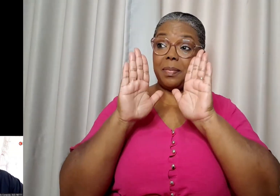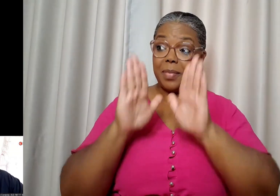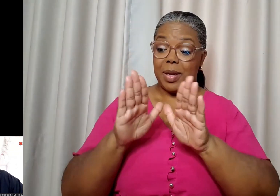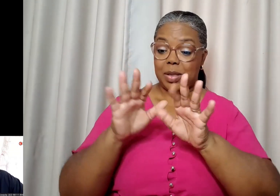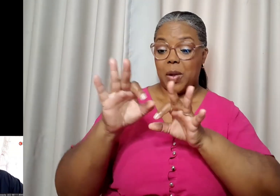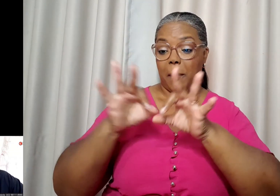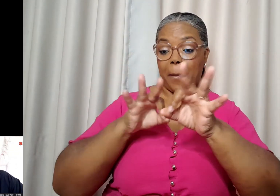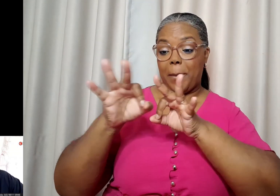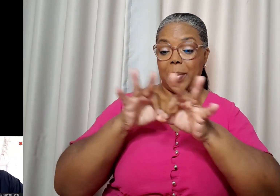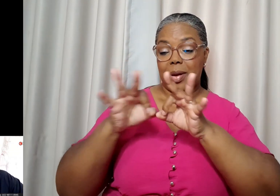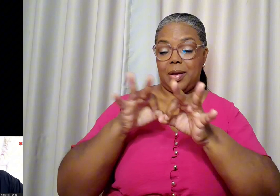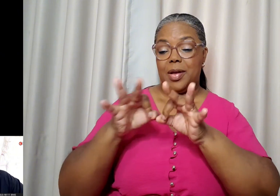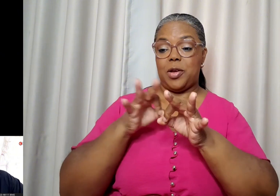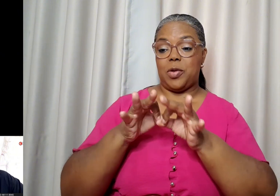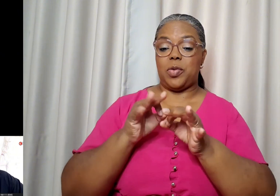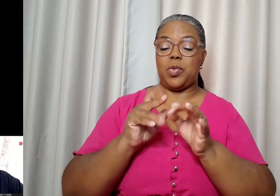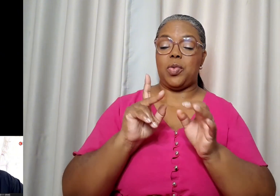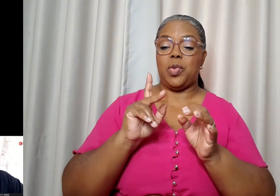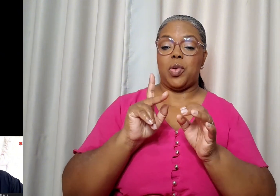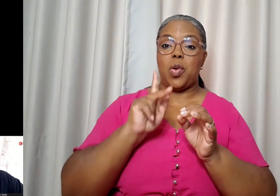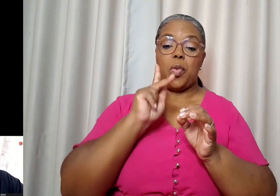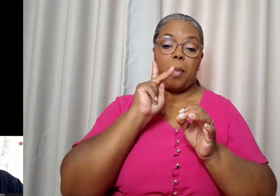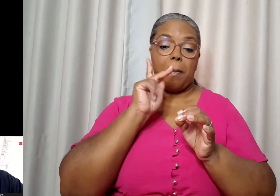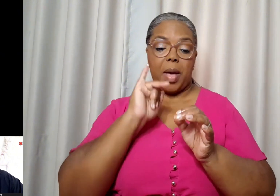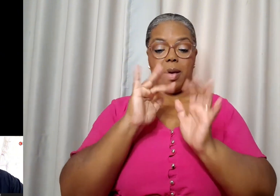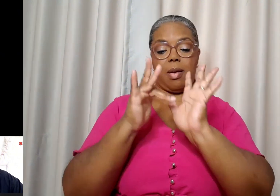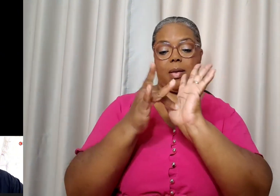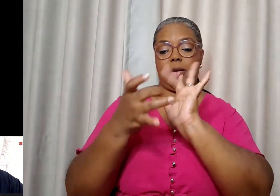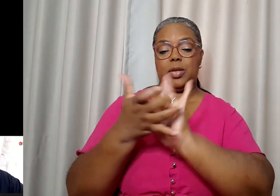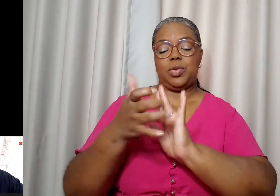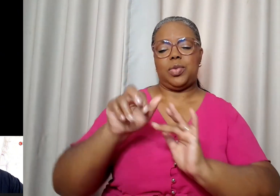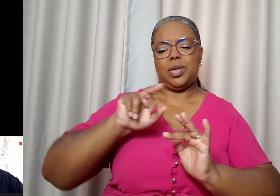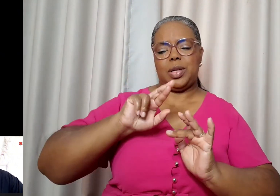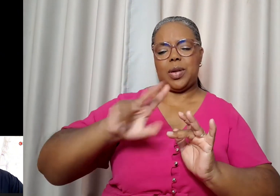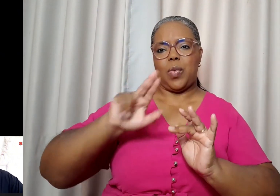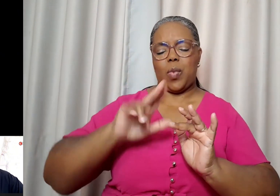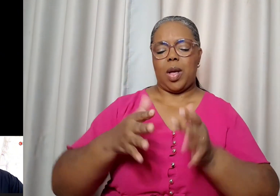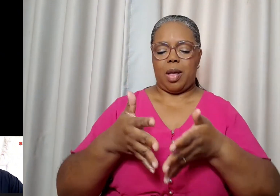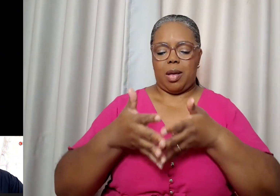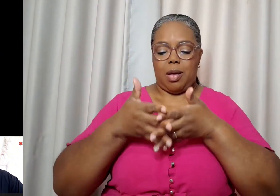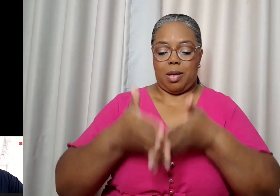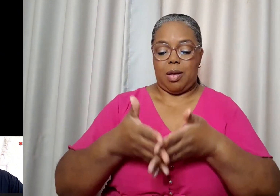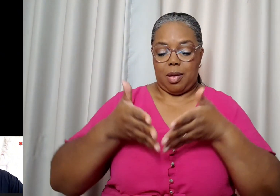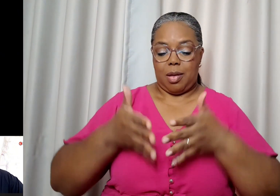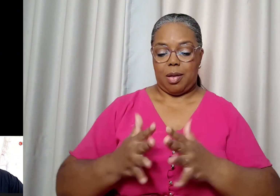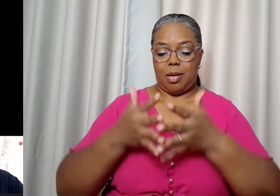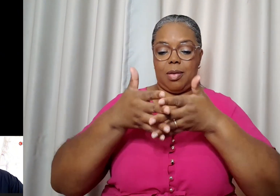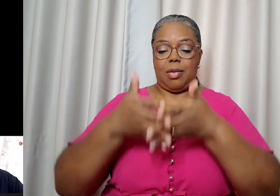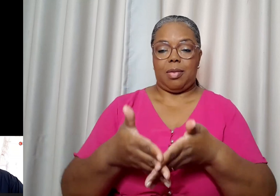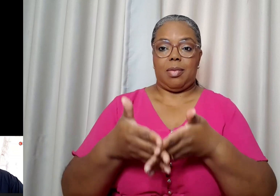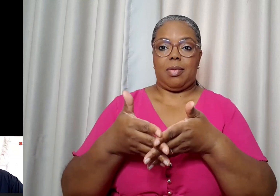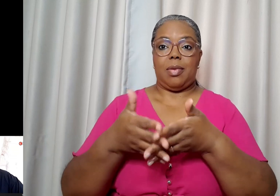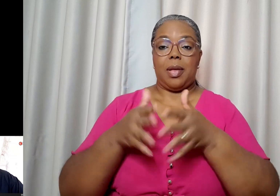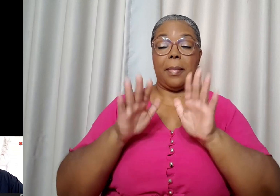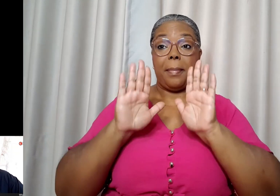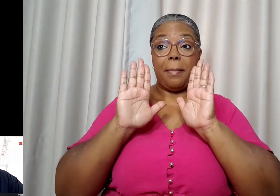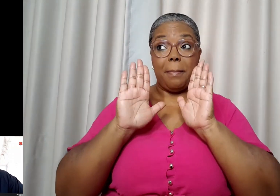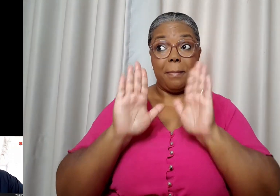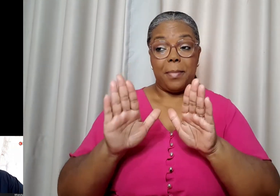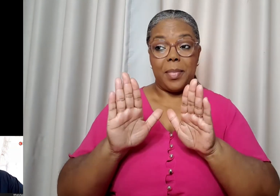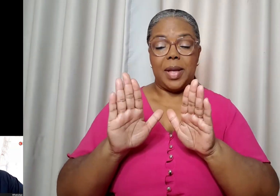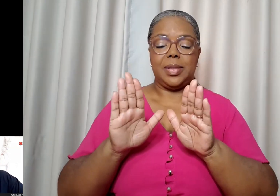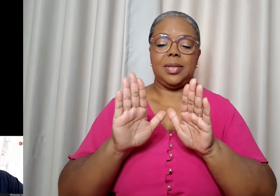não era hospedar na manjedoura. A Bíblia diz assim, e ele procurou